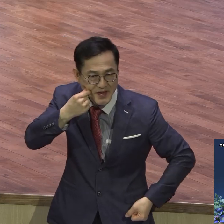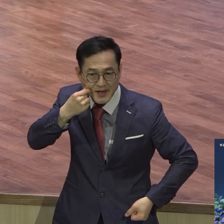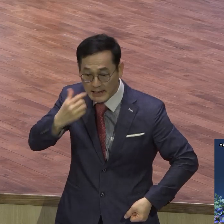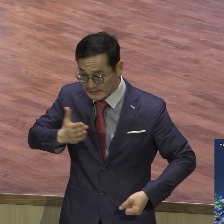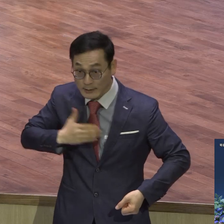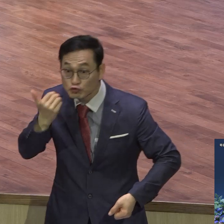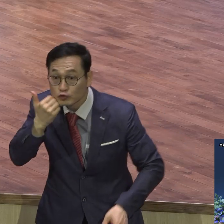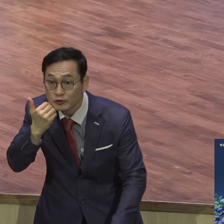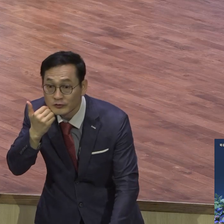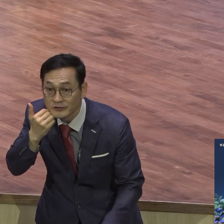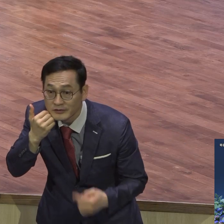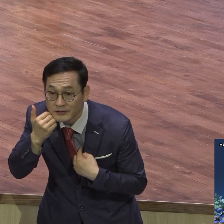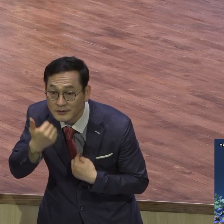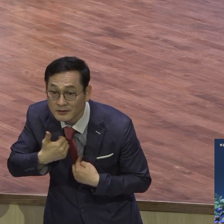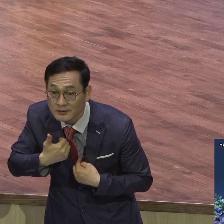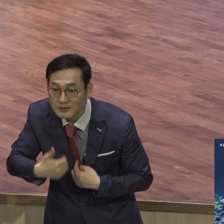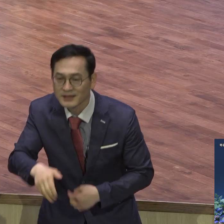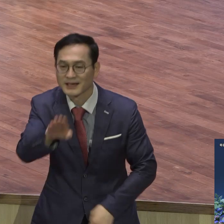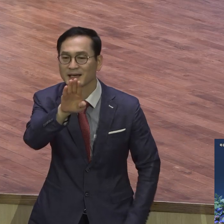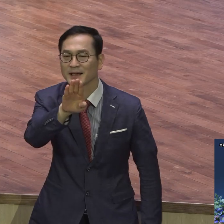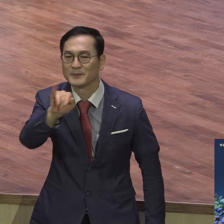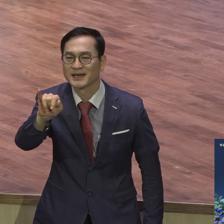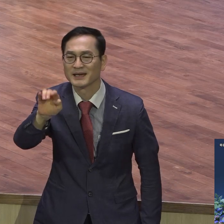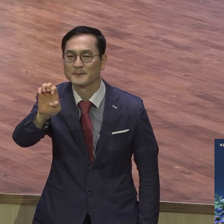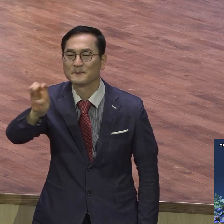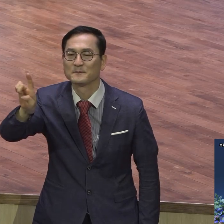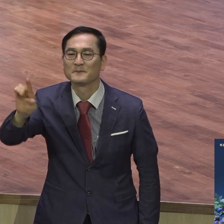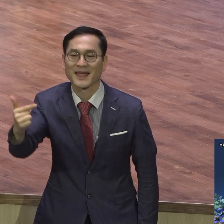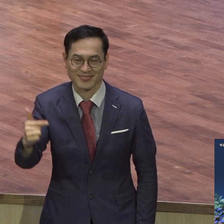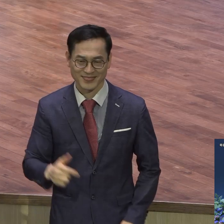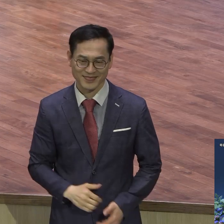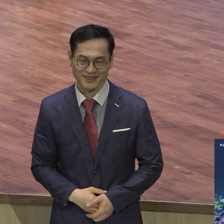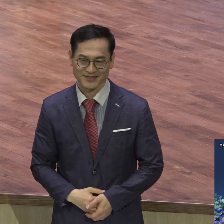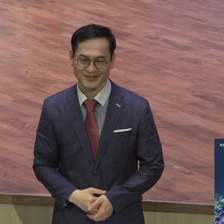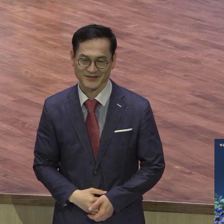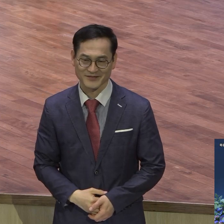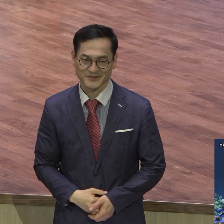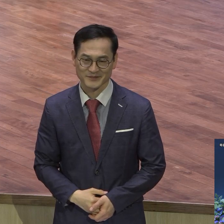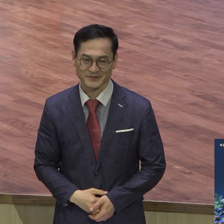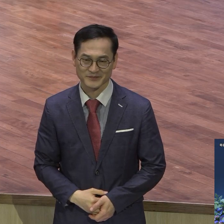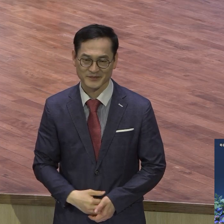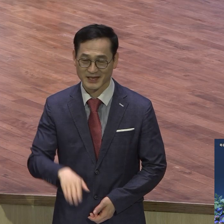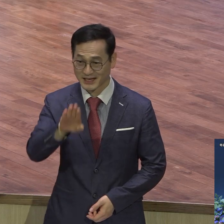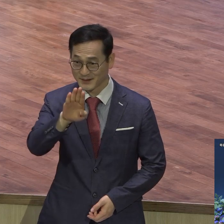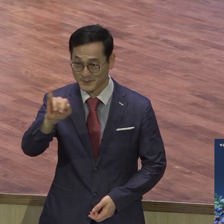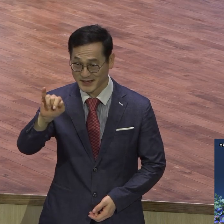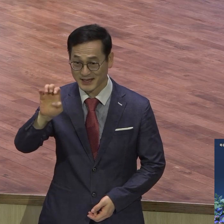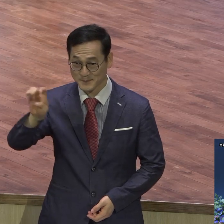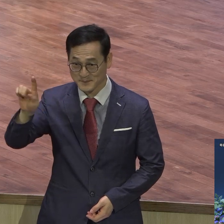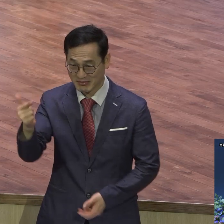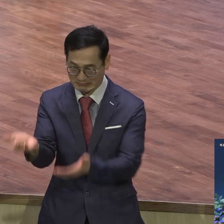누구예요? 비판입니다. 비판. 비판. 비판은요.